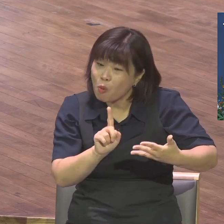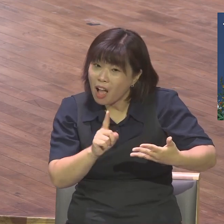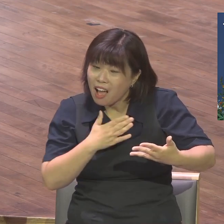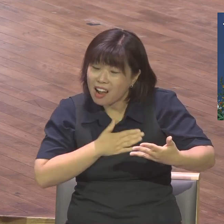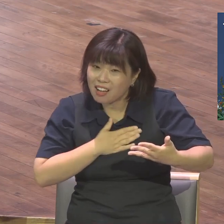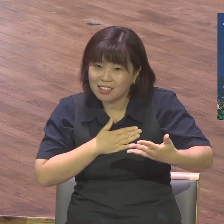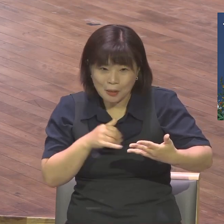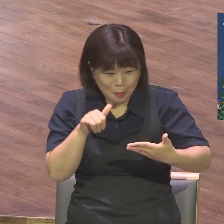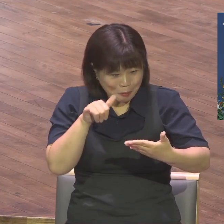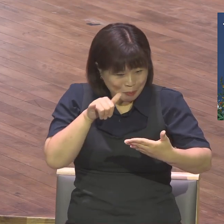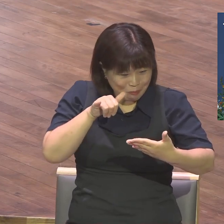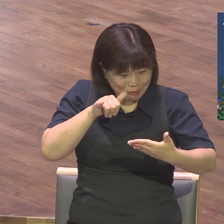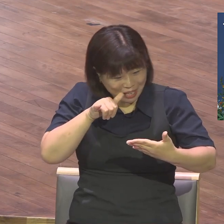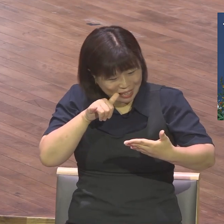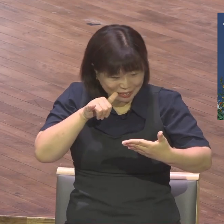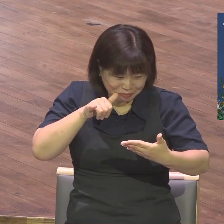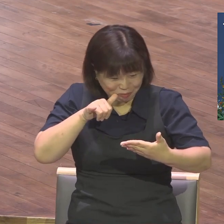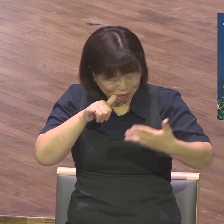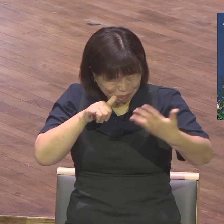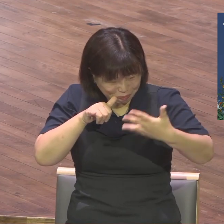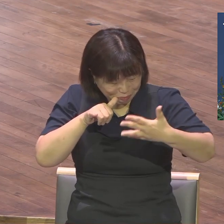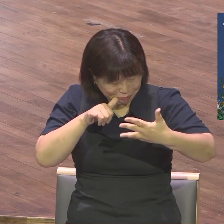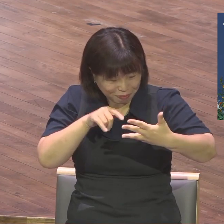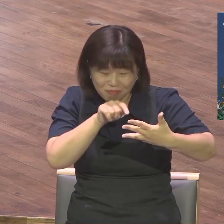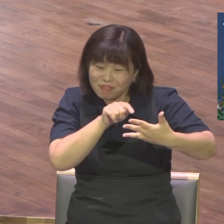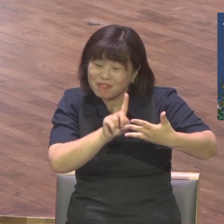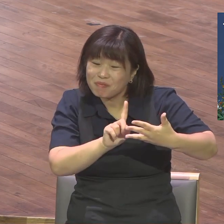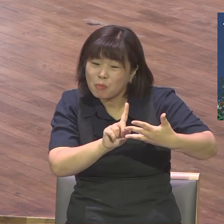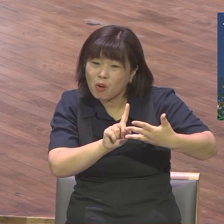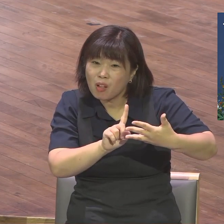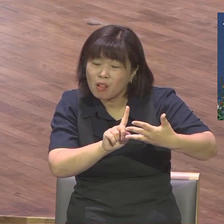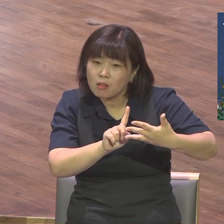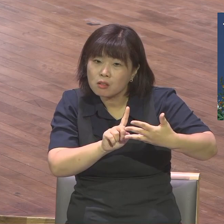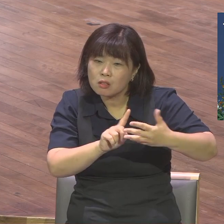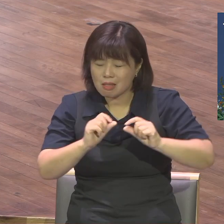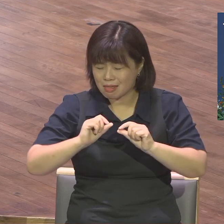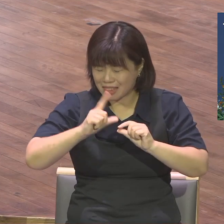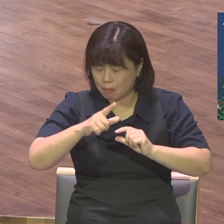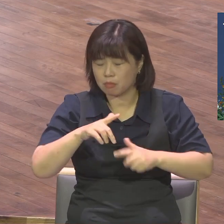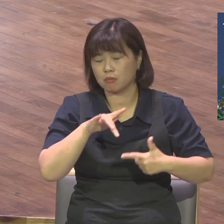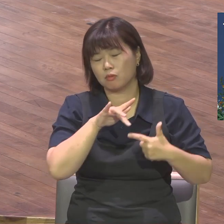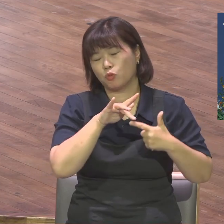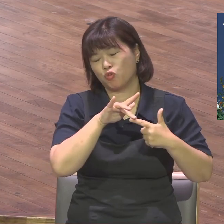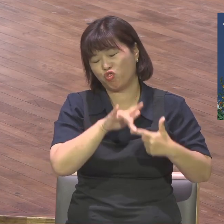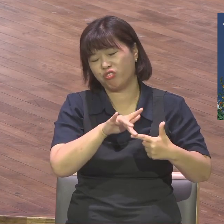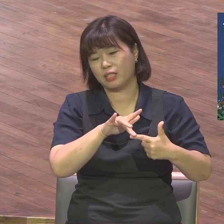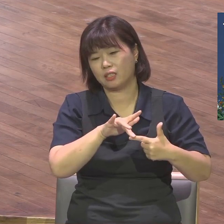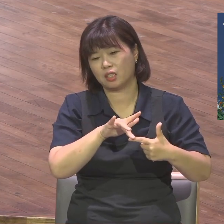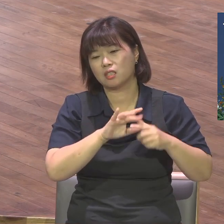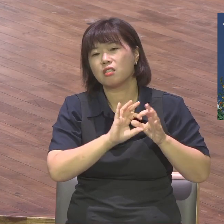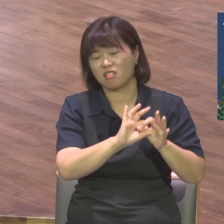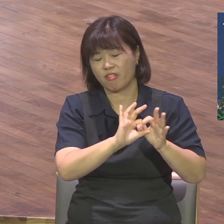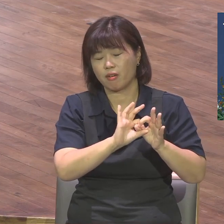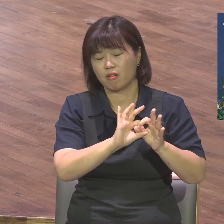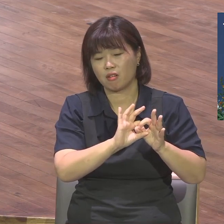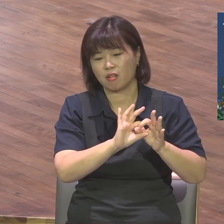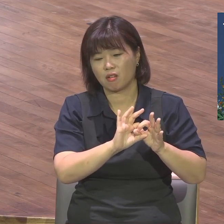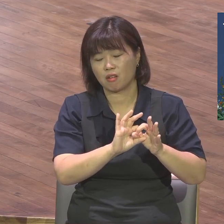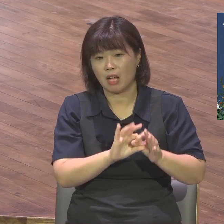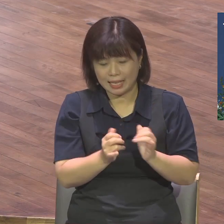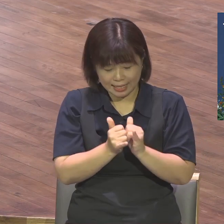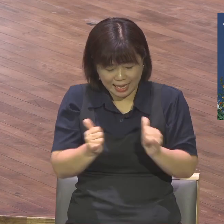좋아서 보는 그 내용물, 그 내용물이 거의 다가 다 겸허하게 뉴에이지입니다. 인간 중심.